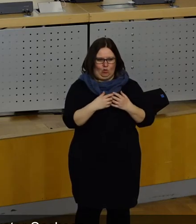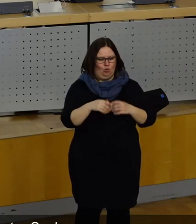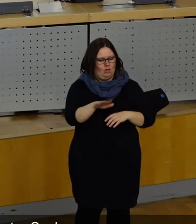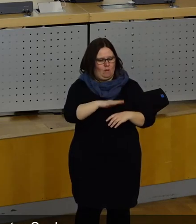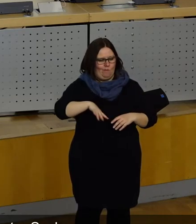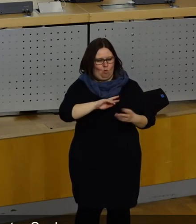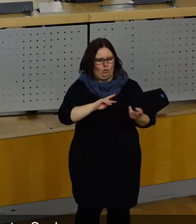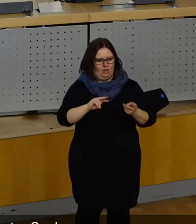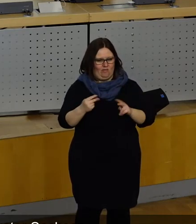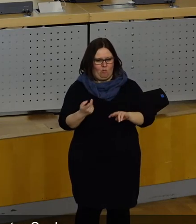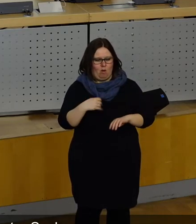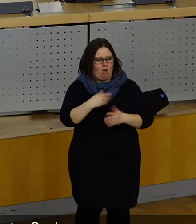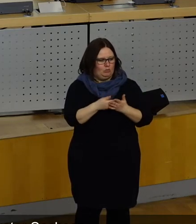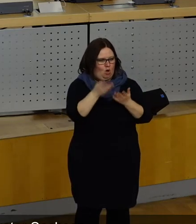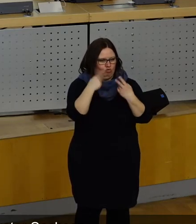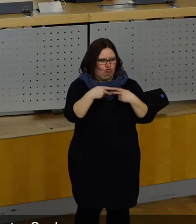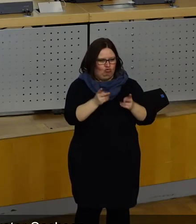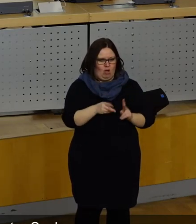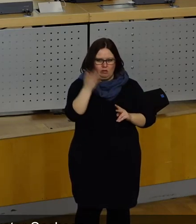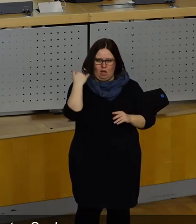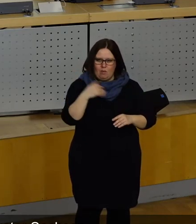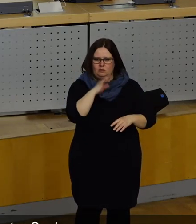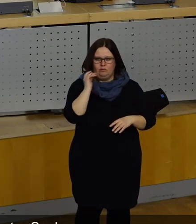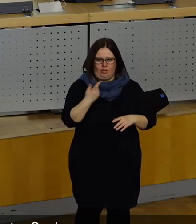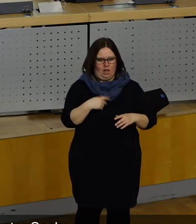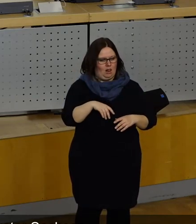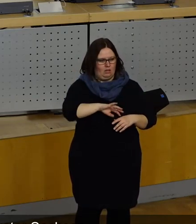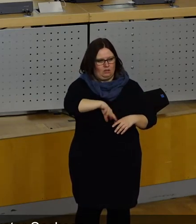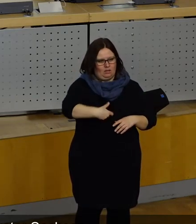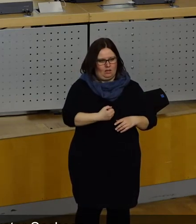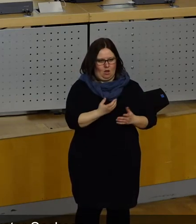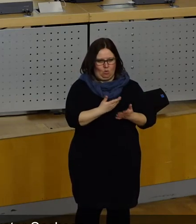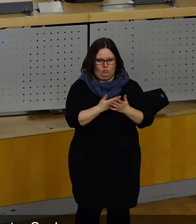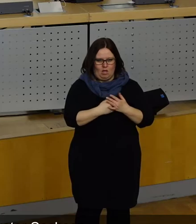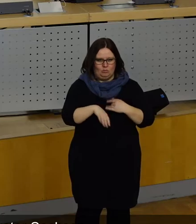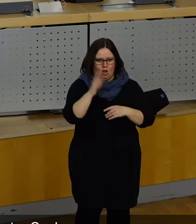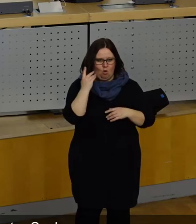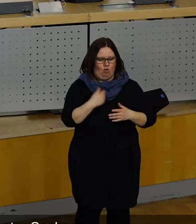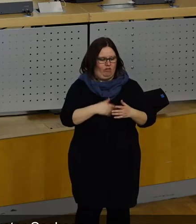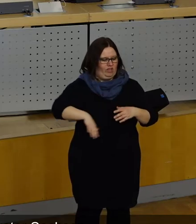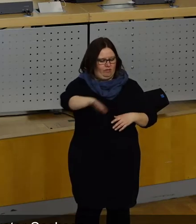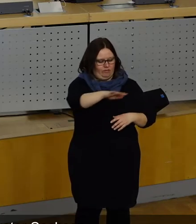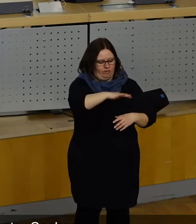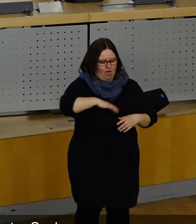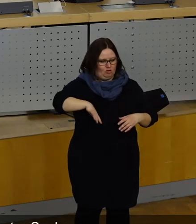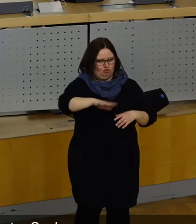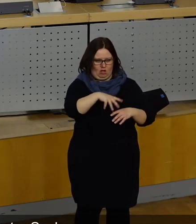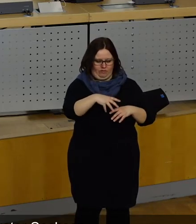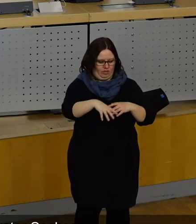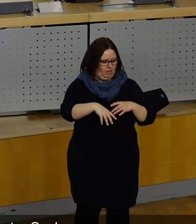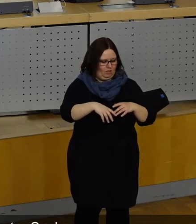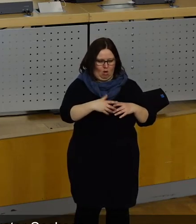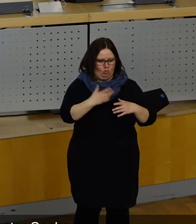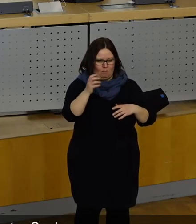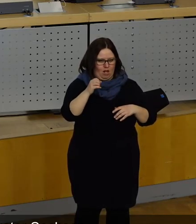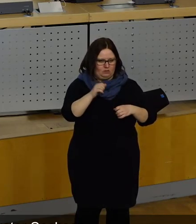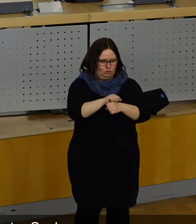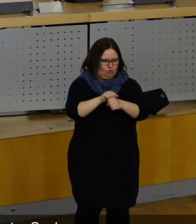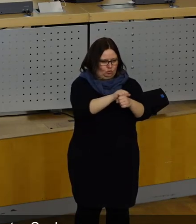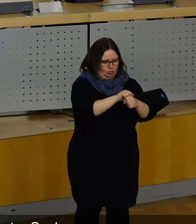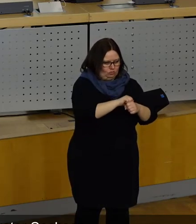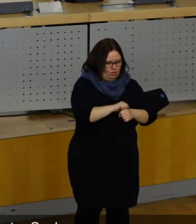dass auch in den Städten auf Basis des Aufbaugesetzes ganz viel enteignet wurde. Die ganze Entrümmerung flächig dieser Stadt und nicht nur Dresdens, auch andere